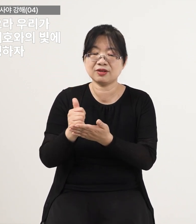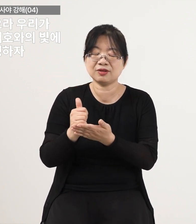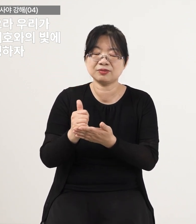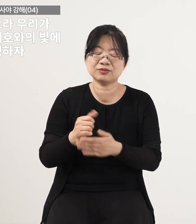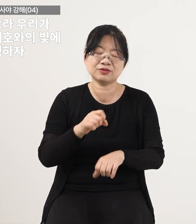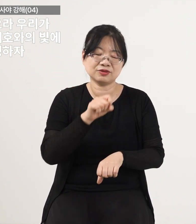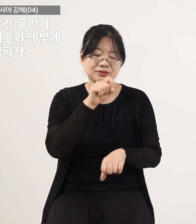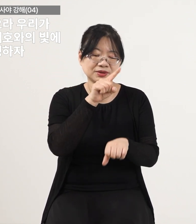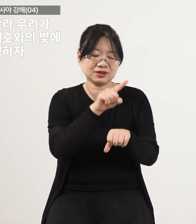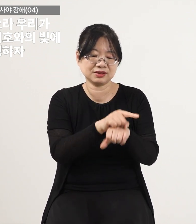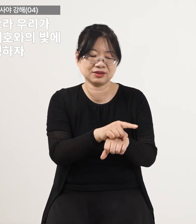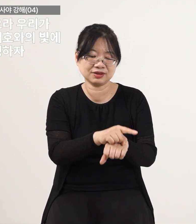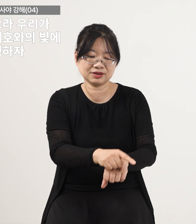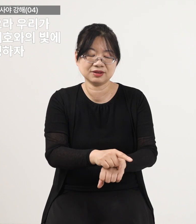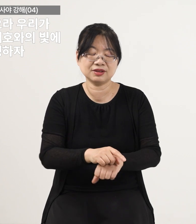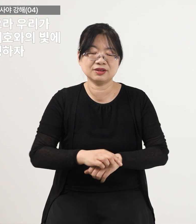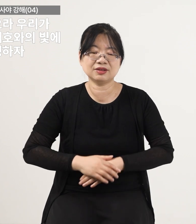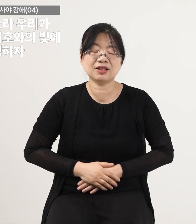예수님의 성품이